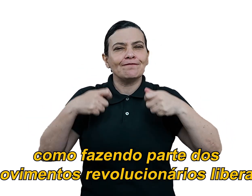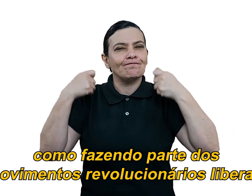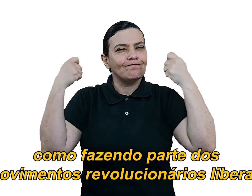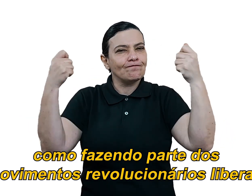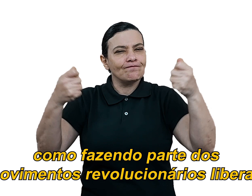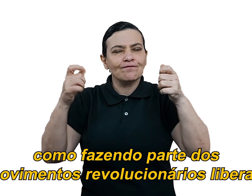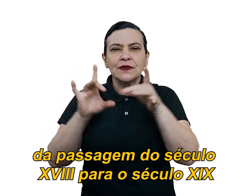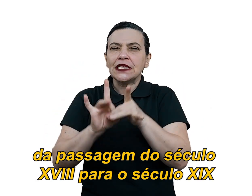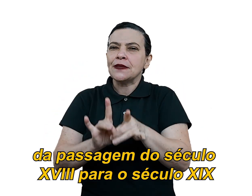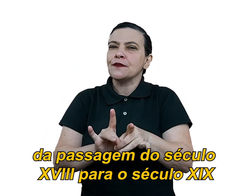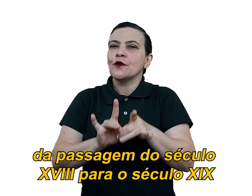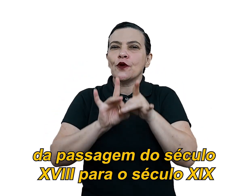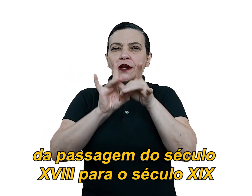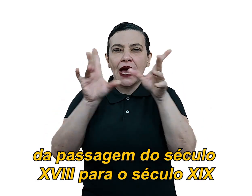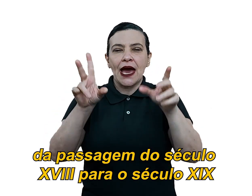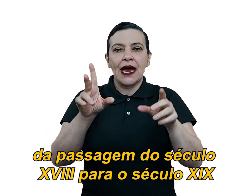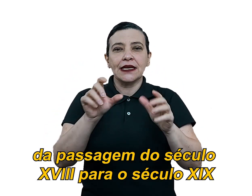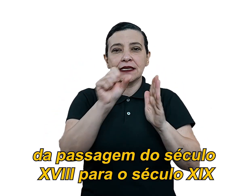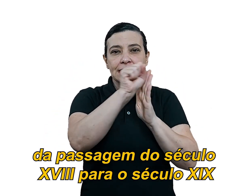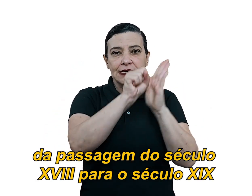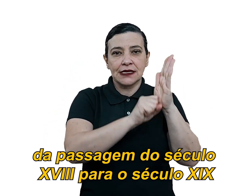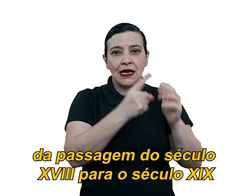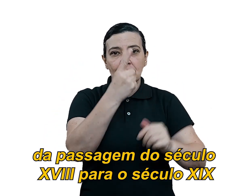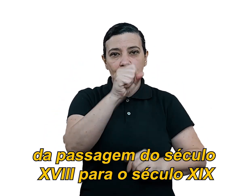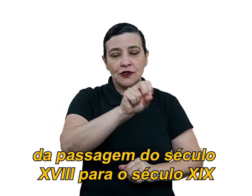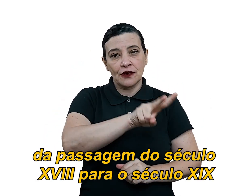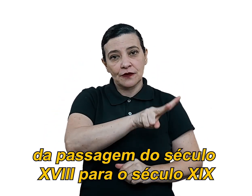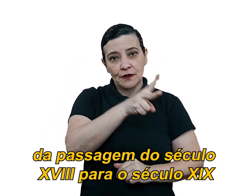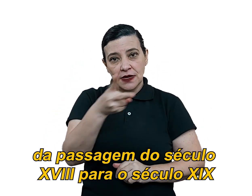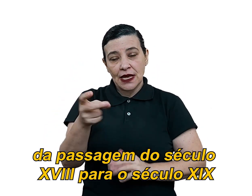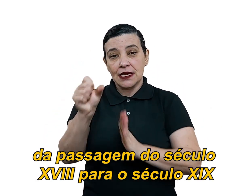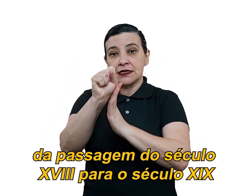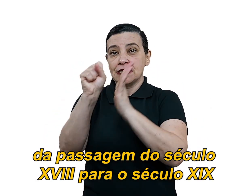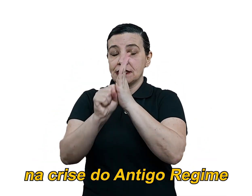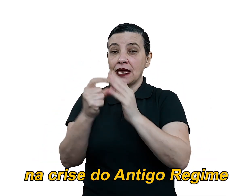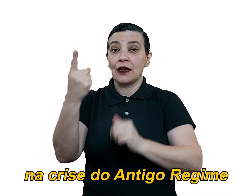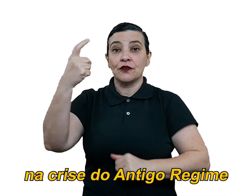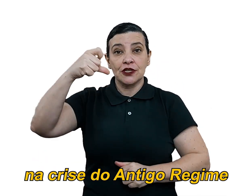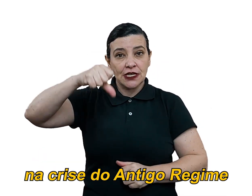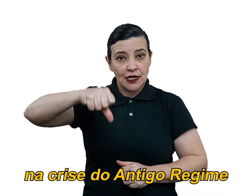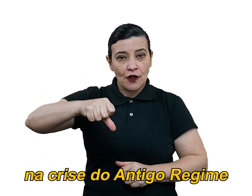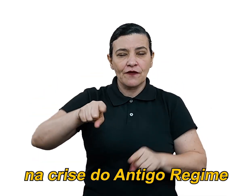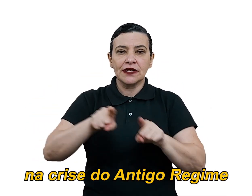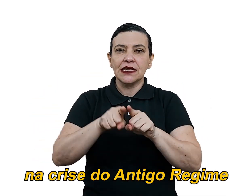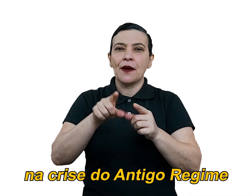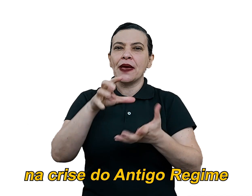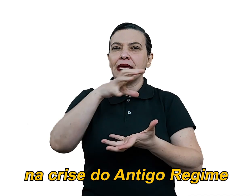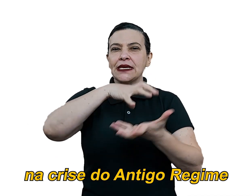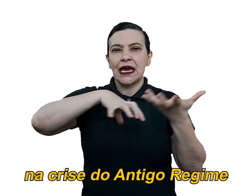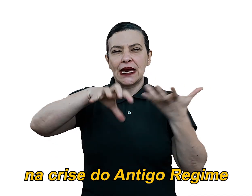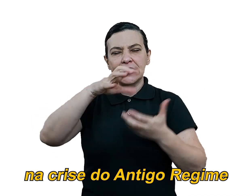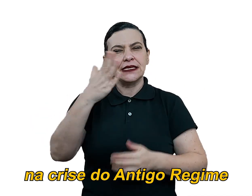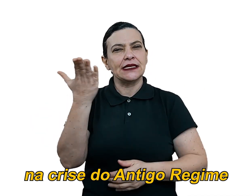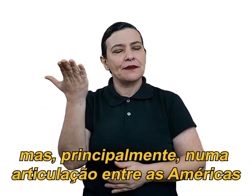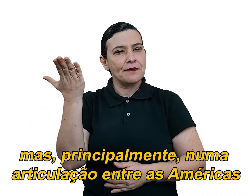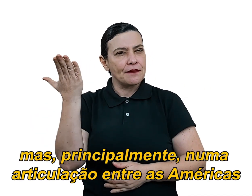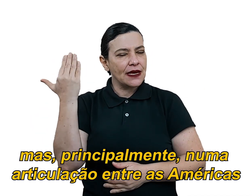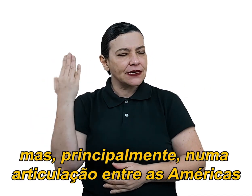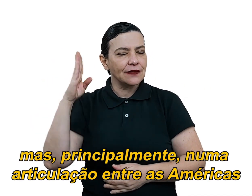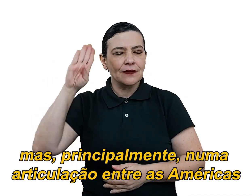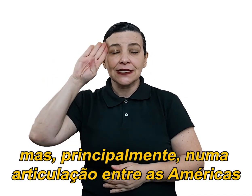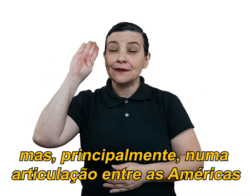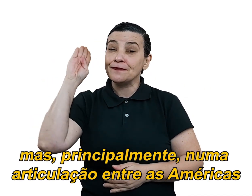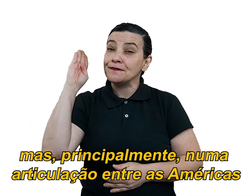revolucionários liberais da passagem do século XVIII para o século XIX, na crise do antigo regime,